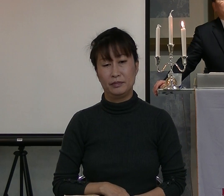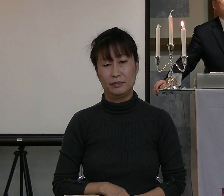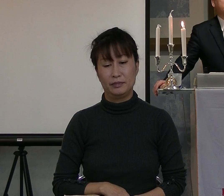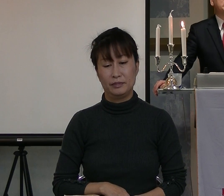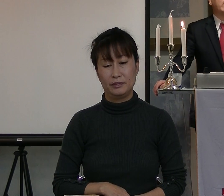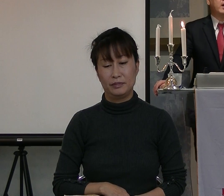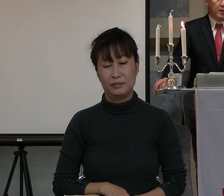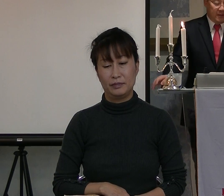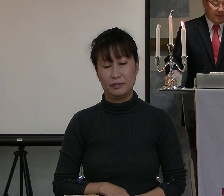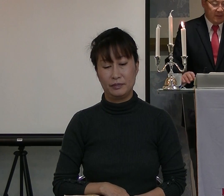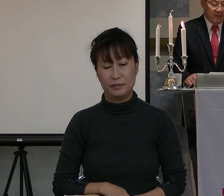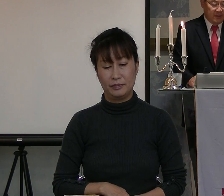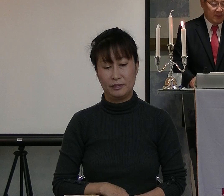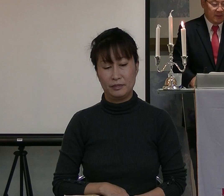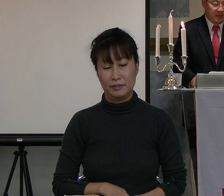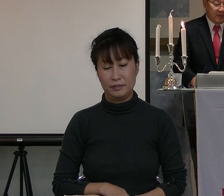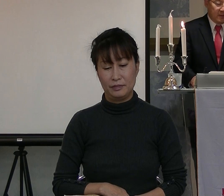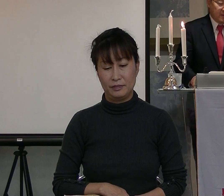ただ私は